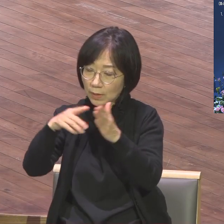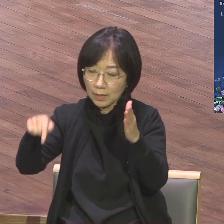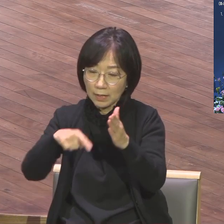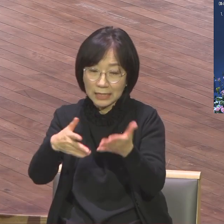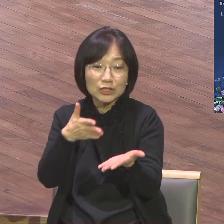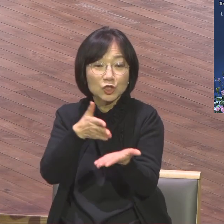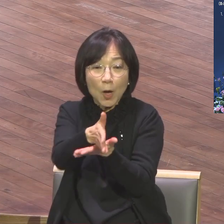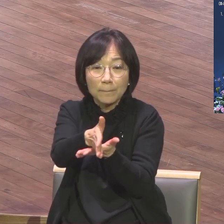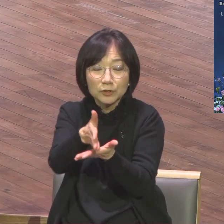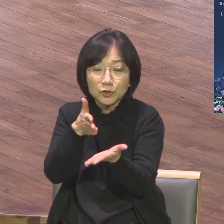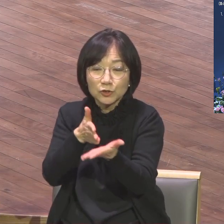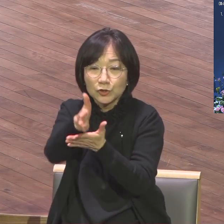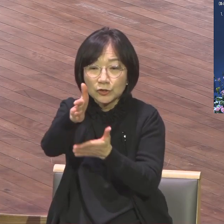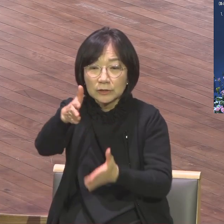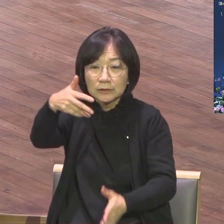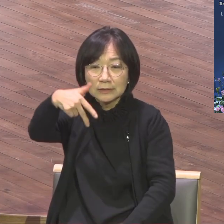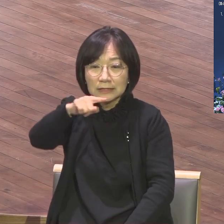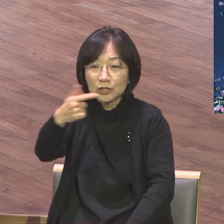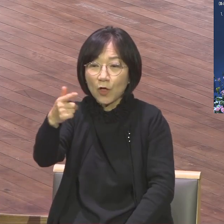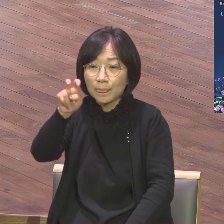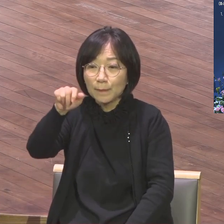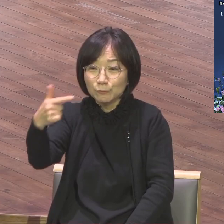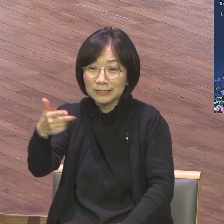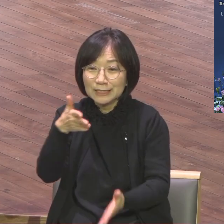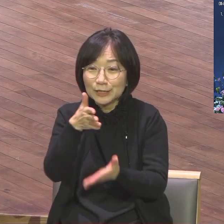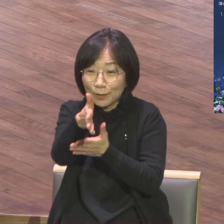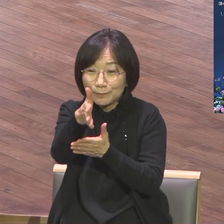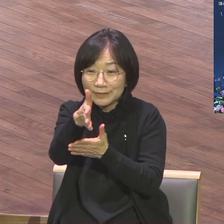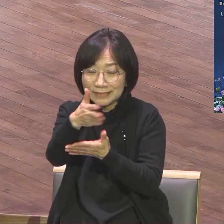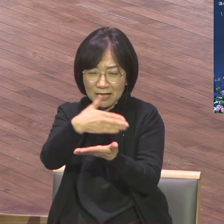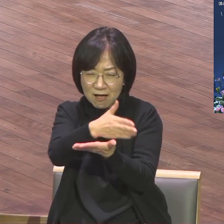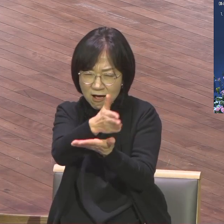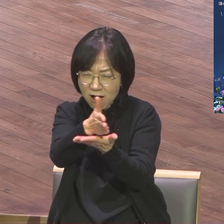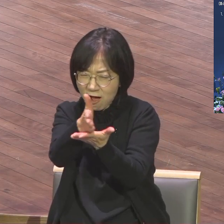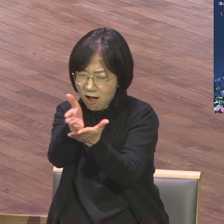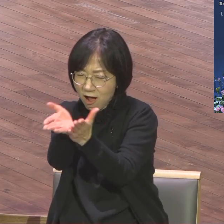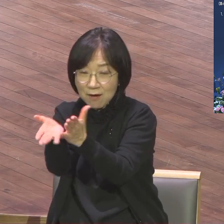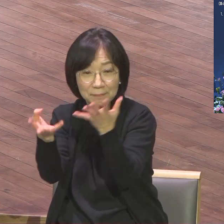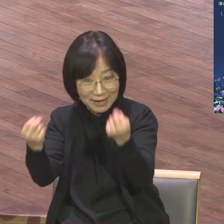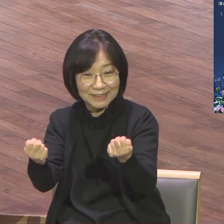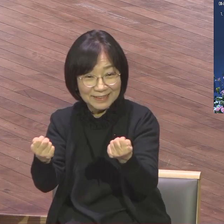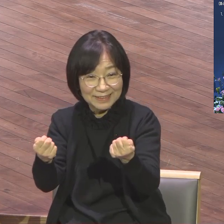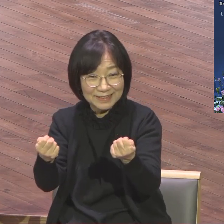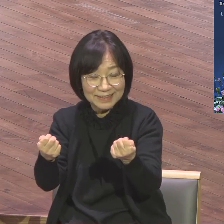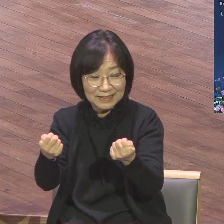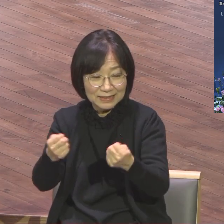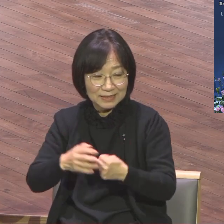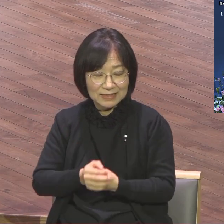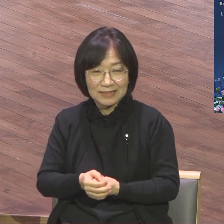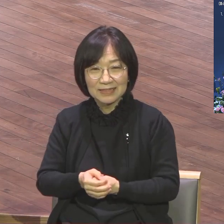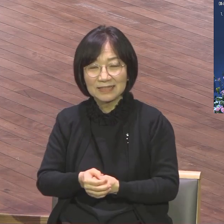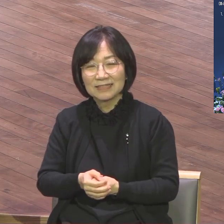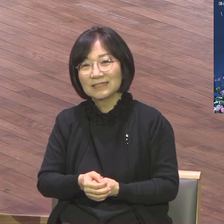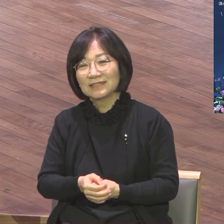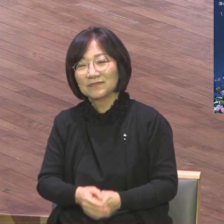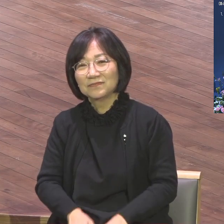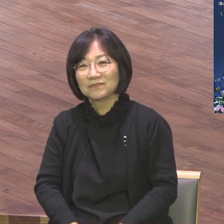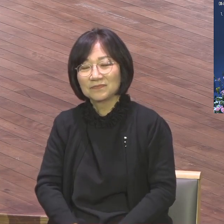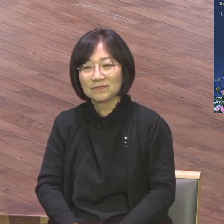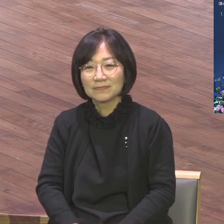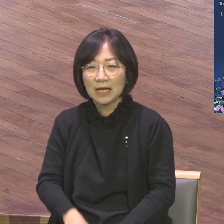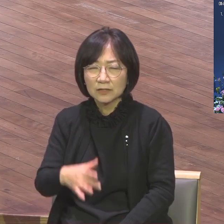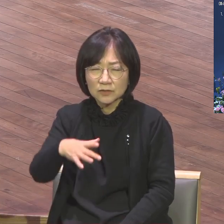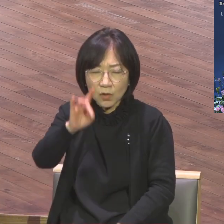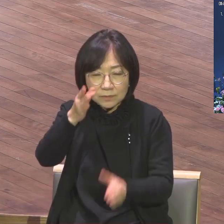있는데 우리 교회처럼 전문 교회 많은 교회가 제가 들어본 적이 없어요. 치유에 떨려서 사명을 감당하고 있는데